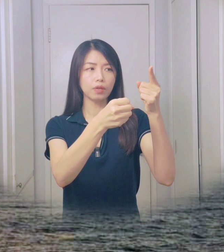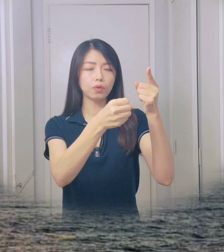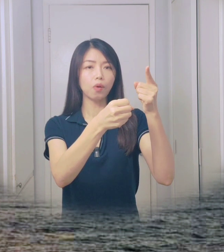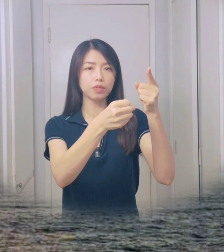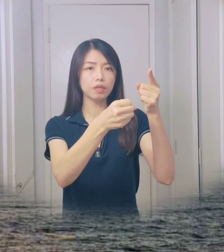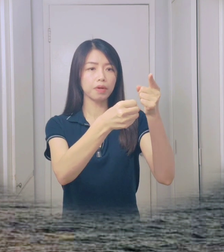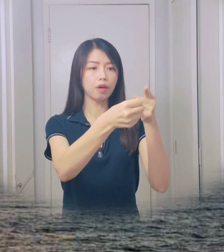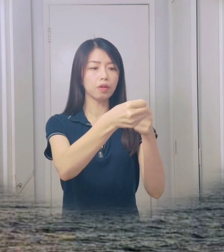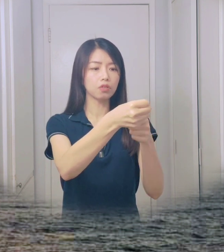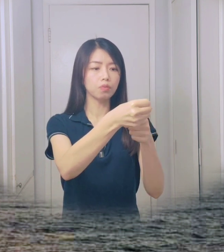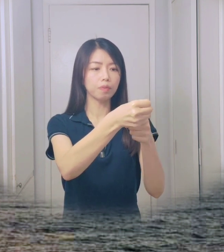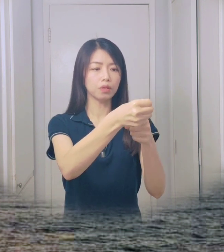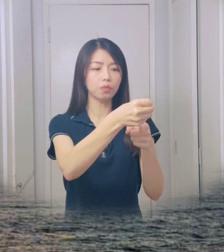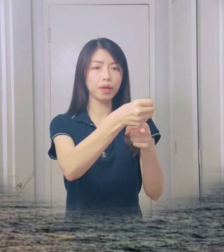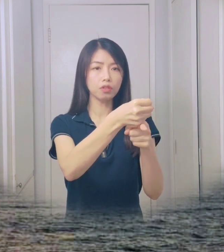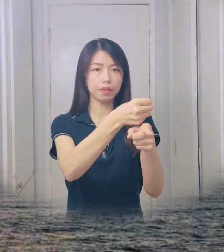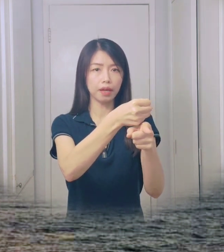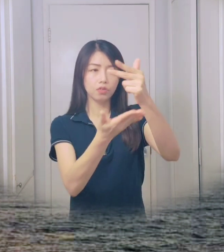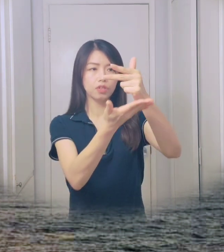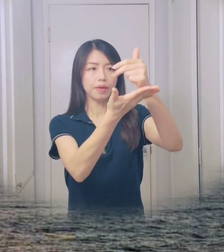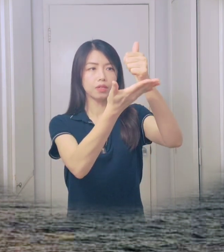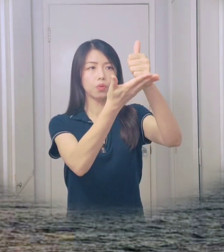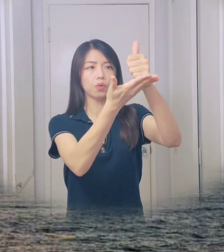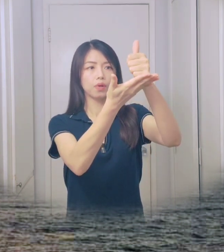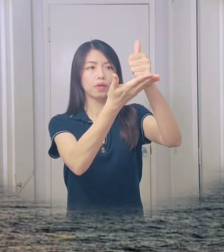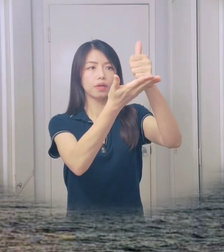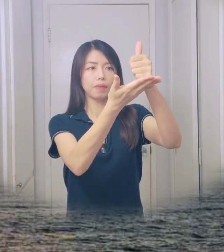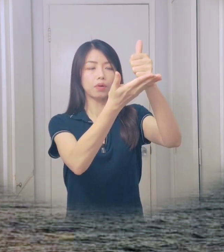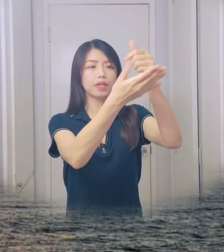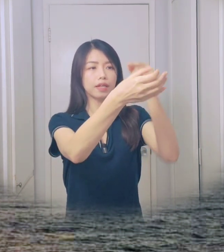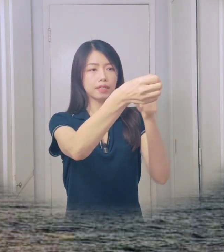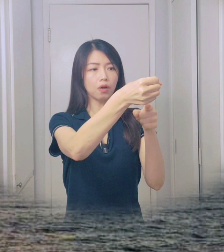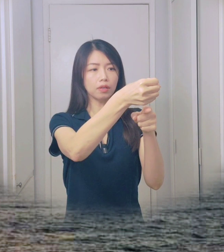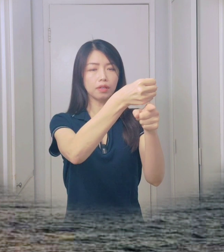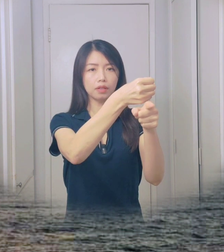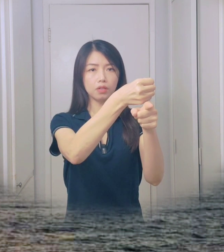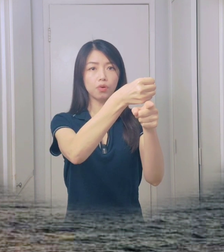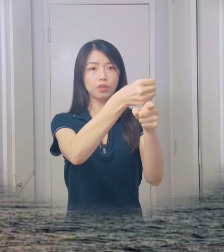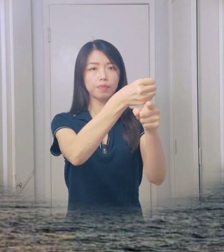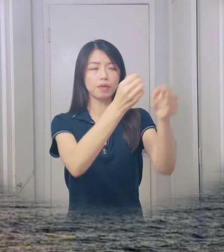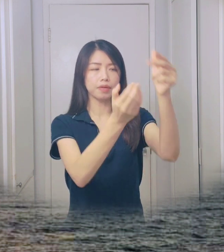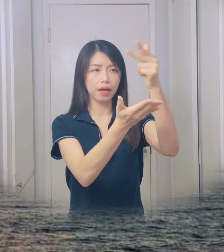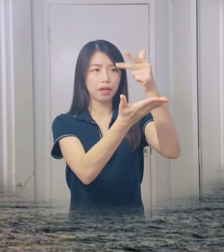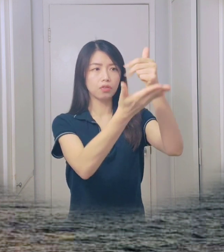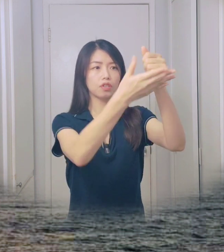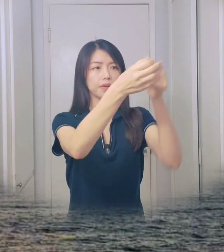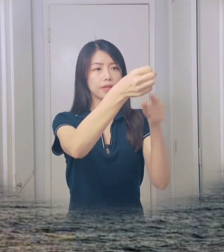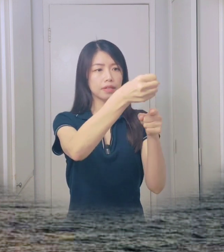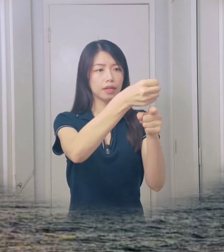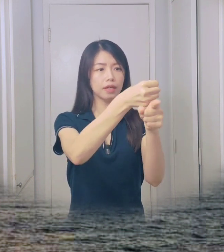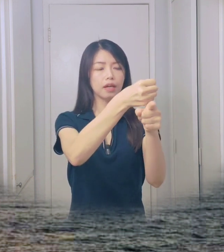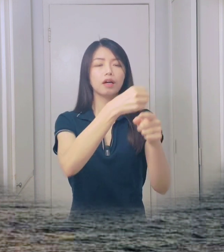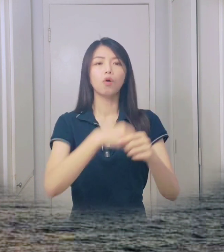그리고 다른 손 검지를 펴서 이 주먹 밑으로 빼주시면 돼요. 주님 하시고 바로 그 자리에서 뜻 수어해 주시면 됩니다.